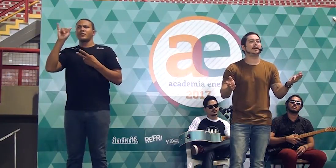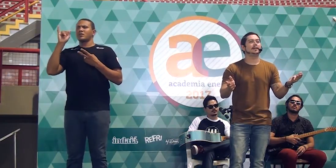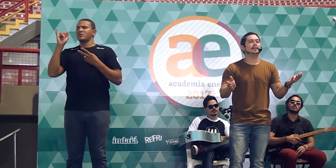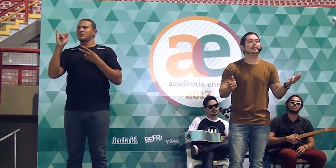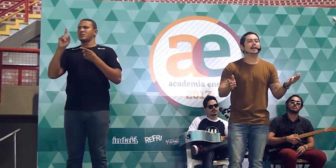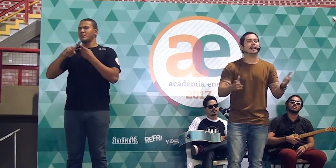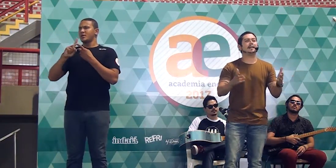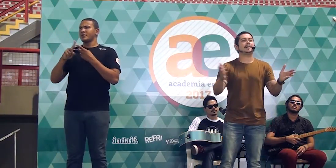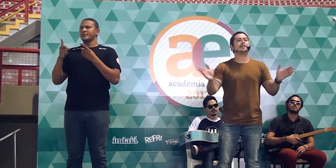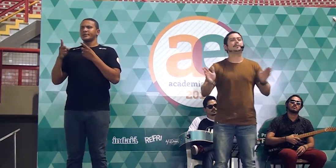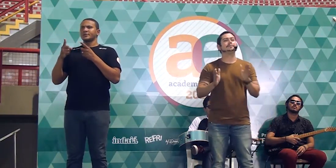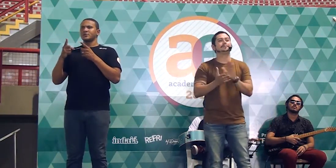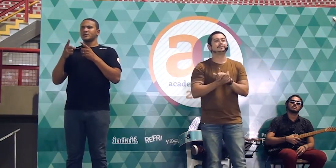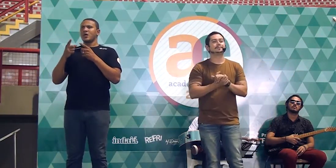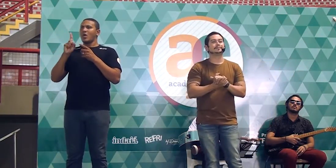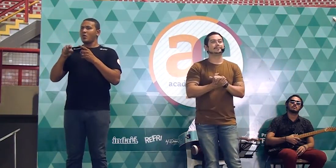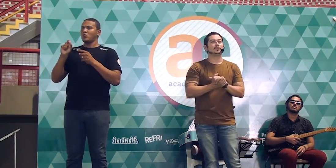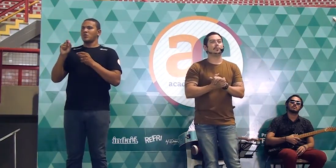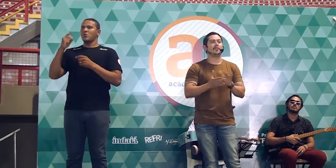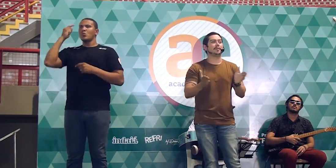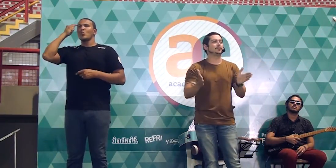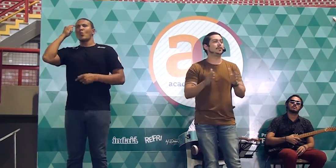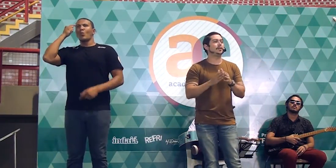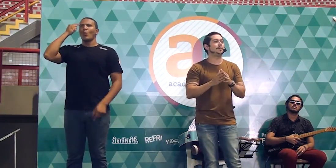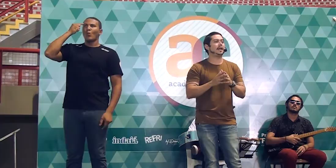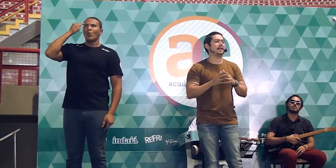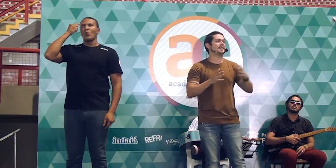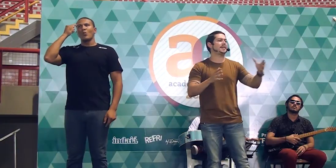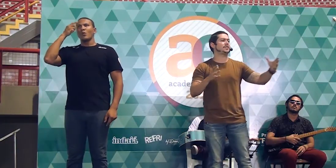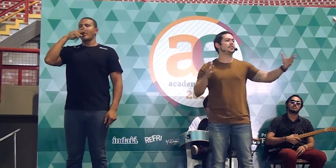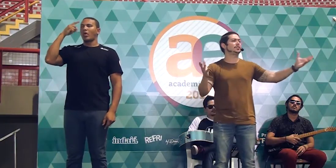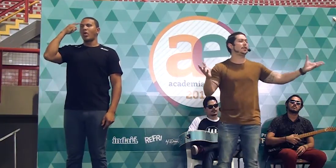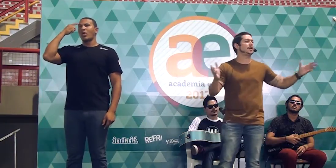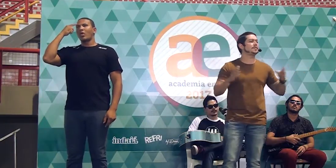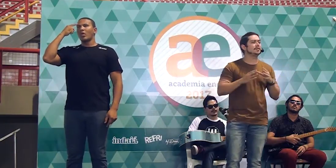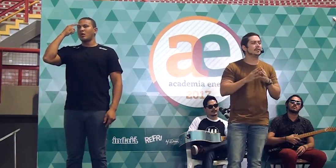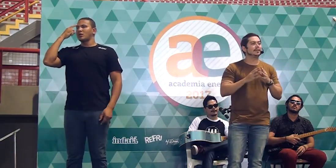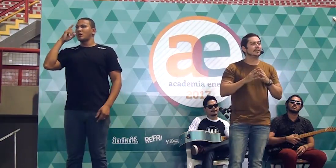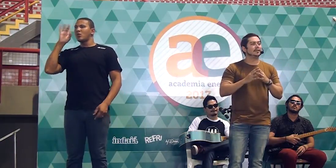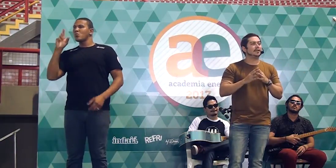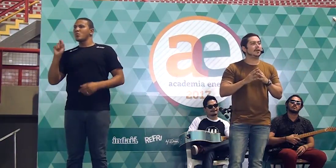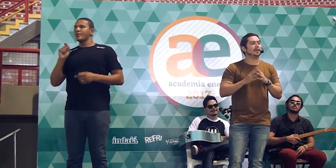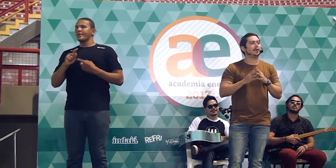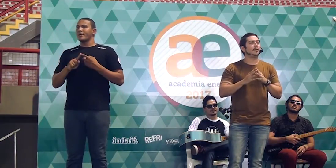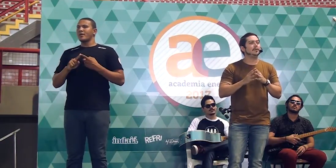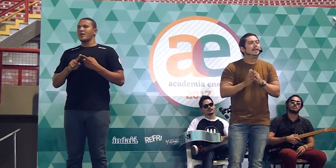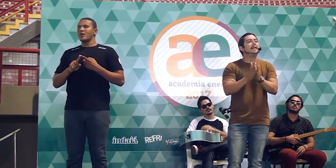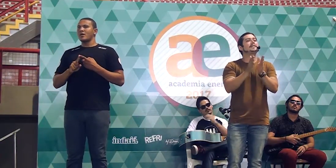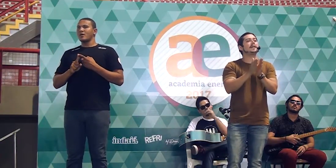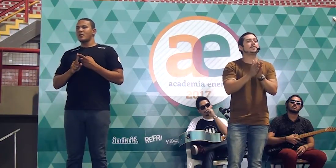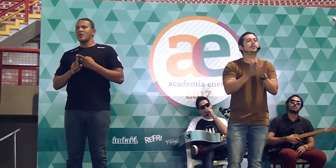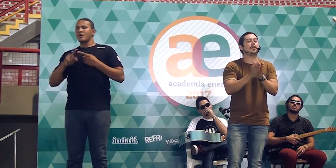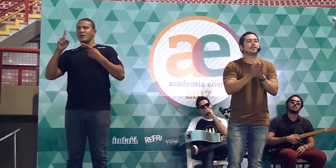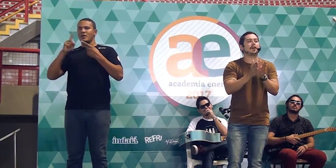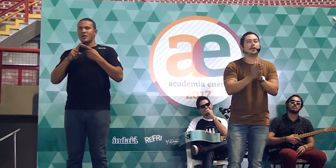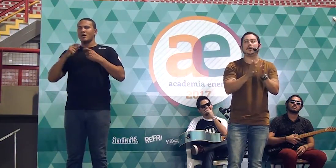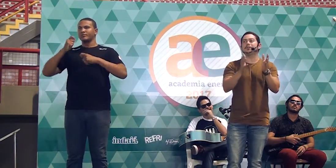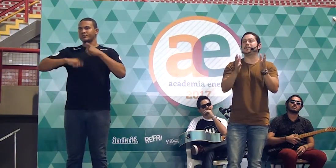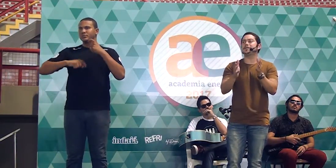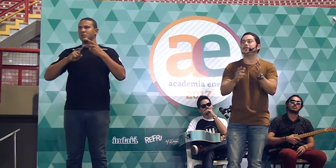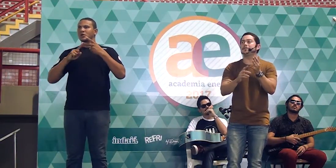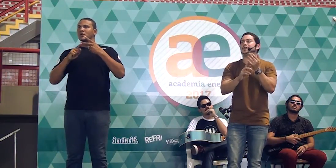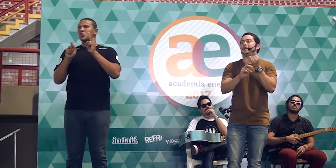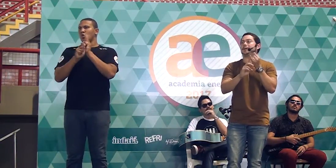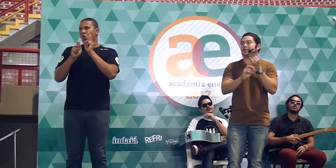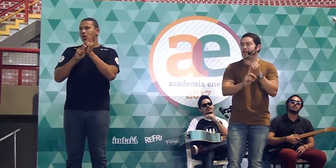como o quê? Alienação. O movimento hippie era sexo, drogas e rock and roll. E sexo, drogas e rock and